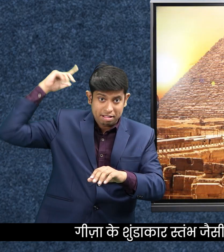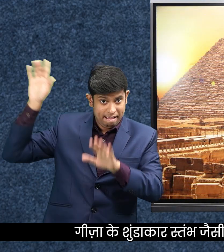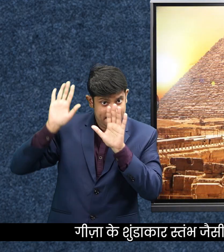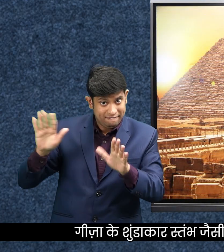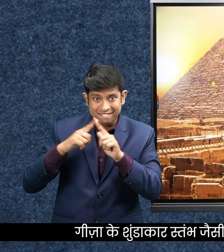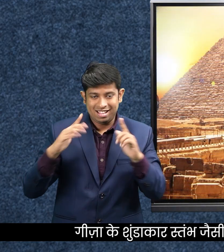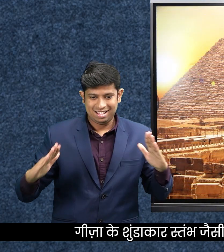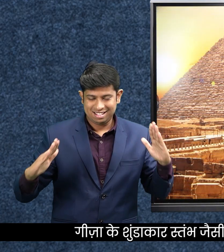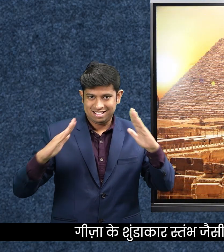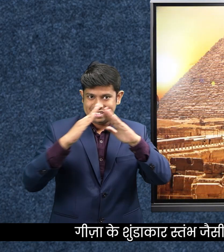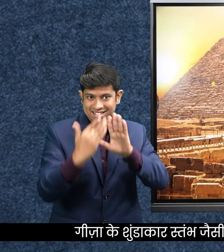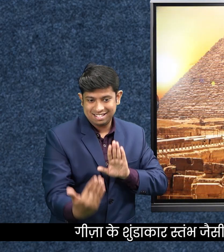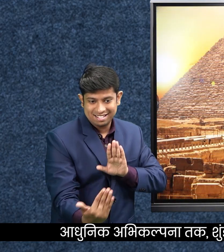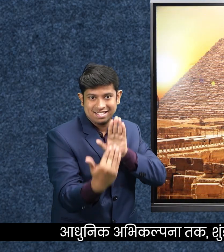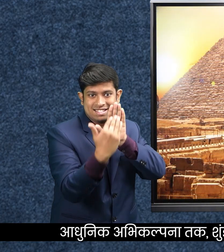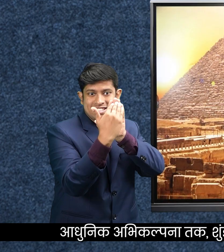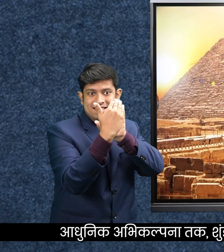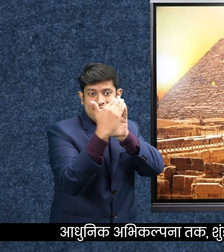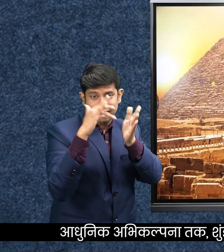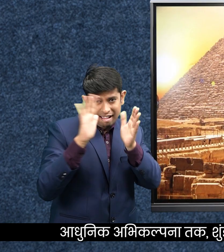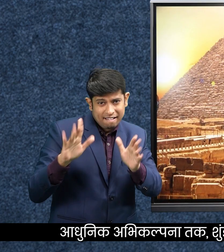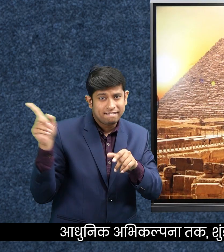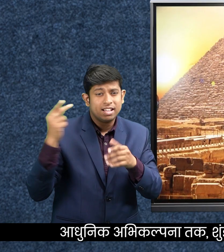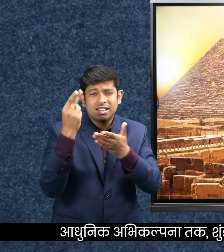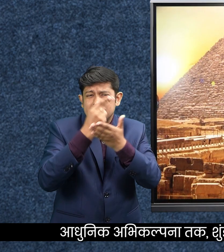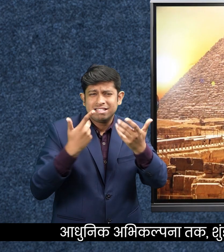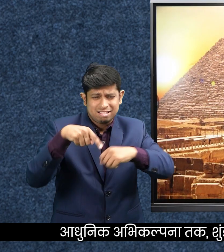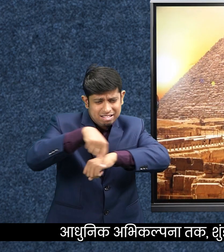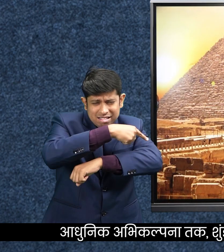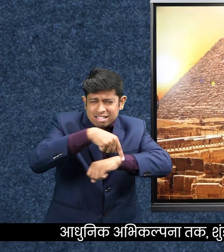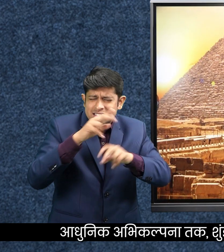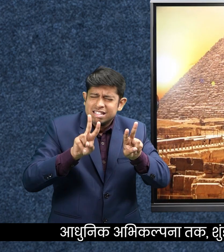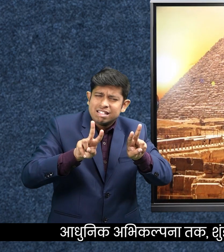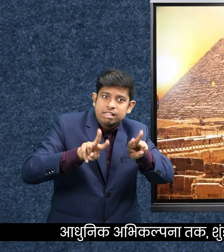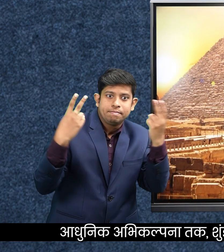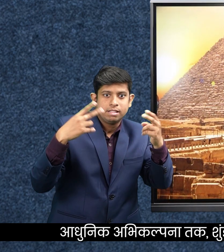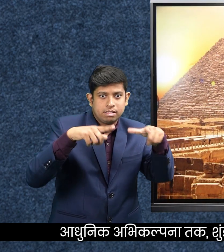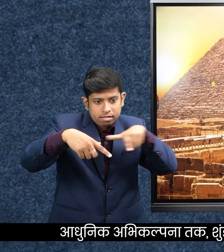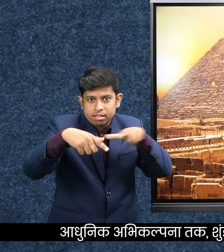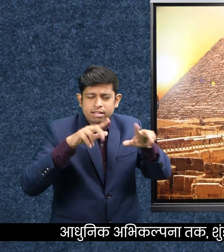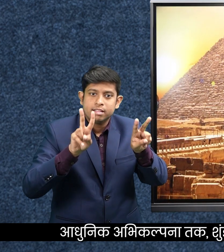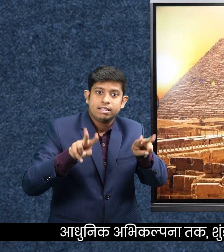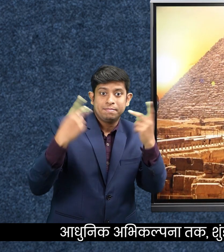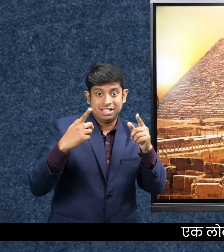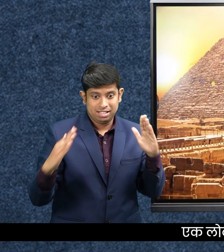के लेकर वास्तुकला में आधुनिक अभिकल्पना तक शुंडाकार स्तंभ चीजों को अलग दिखाने के लिए ये